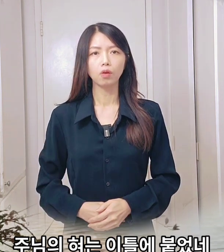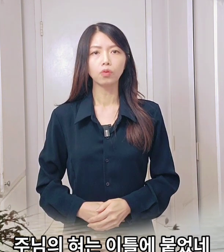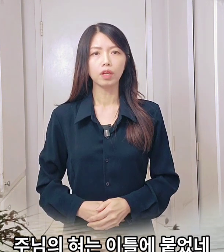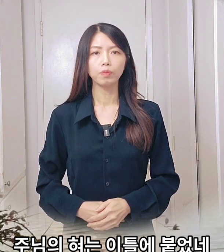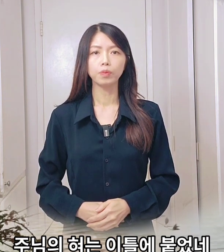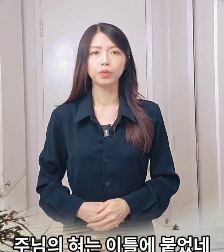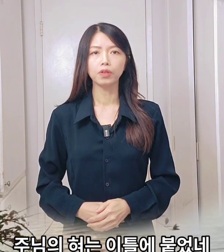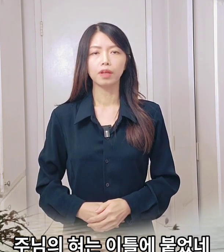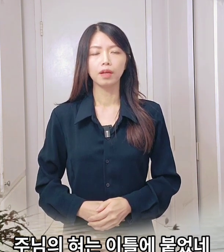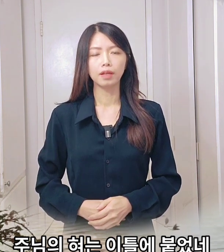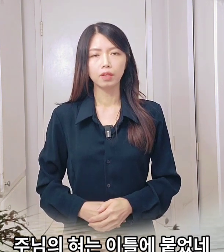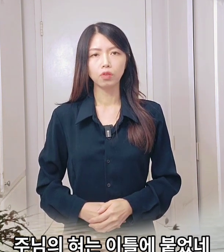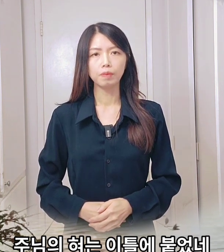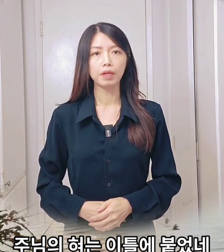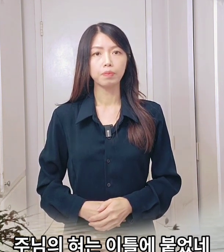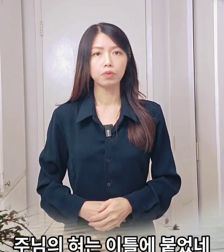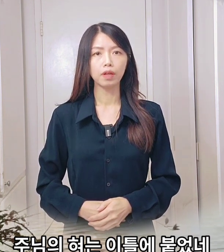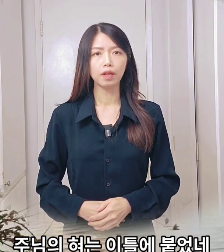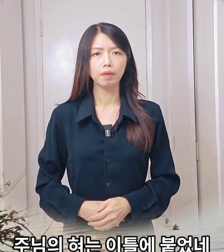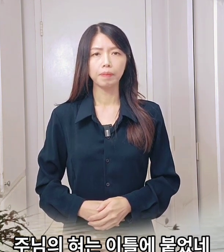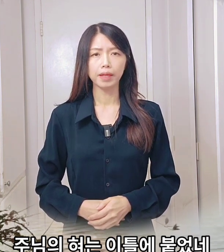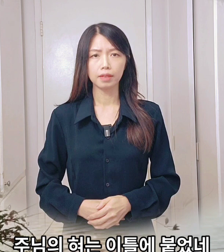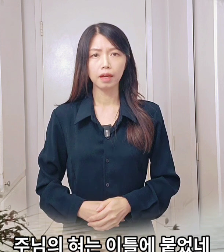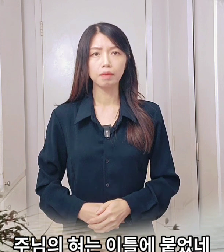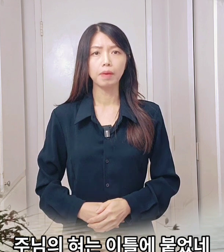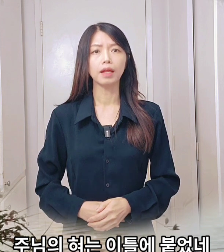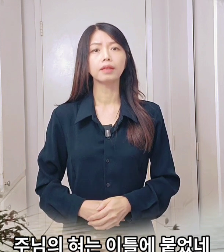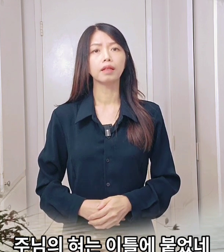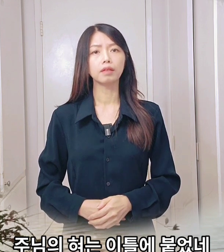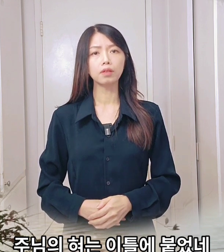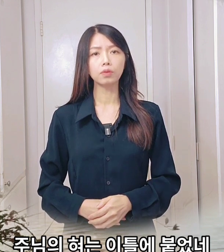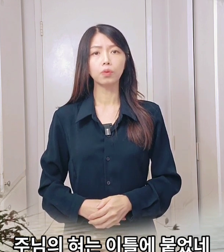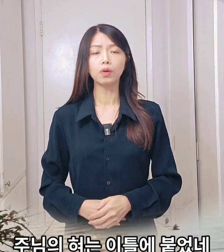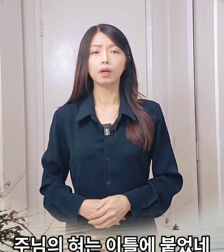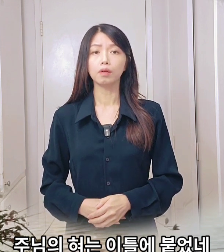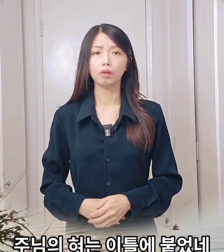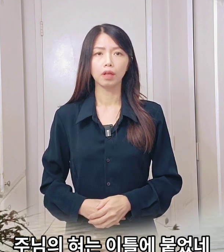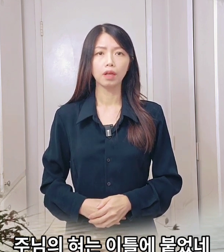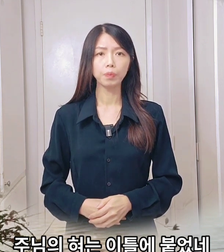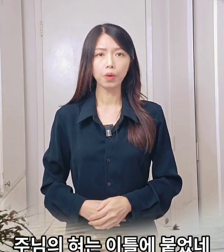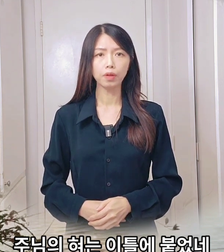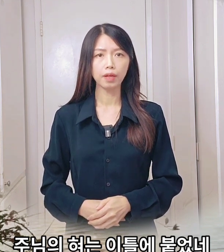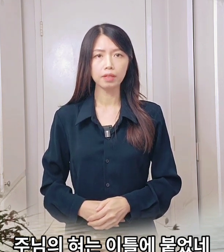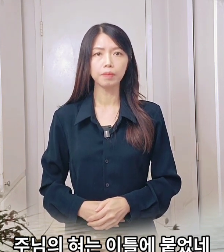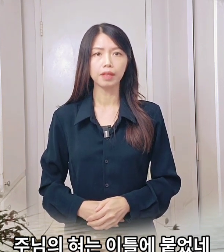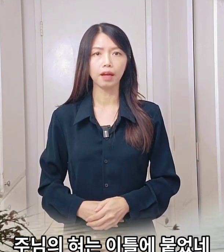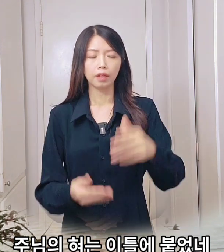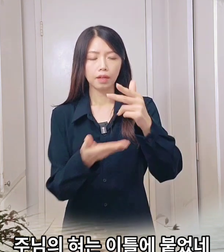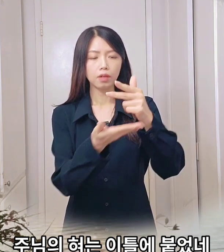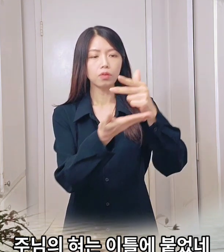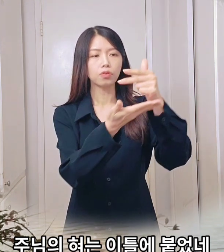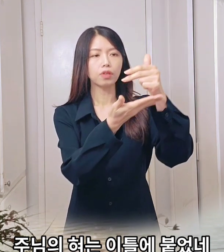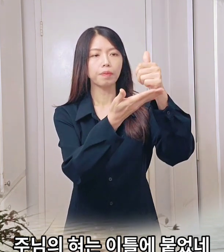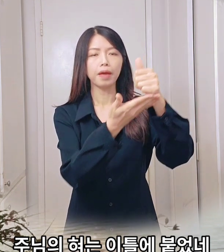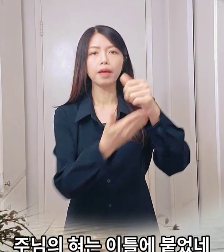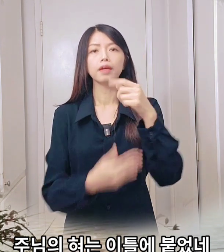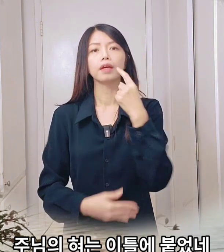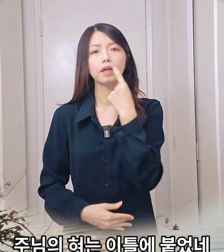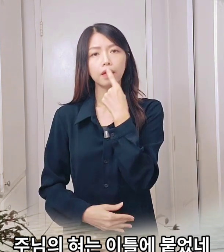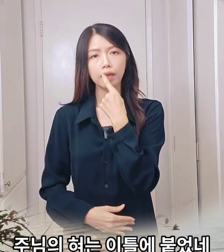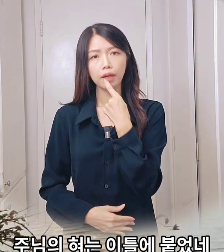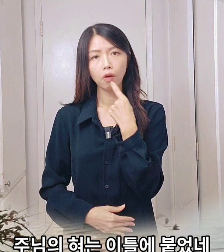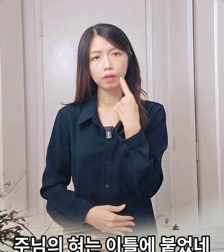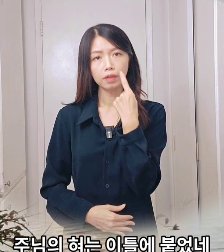했는데요. 결국 이 부분은 예수님의 입술이 바짝 말랐다는 뜻으로 그렇게 표현을 했습니다. 그래서